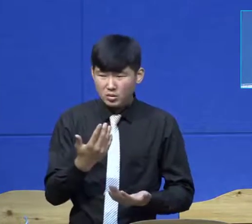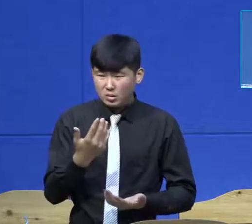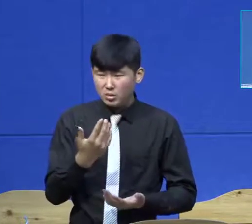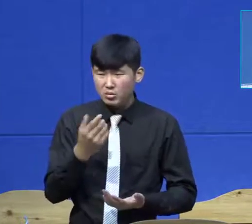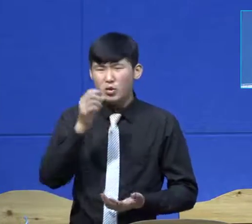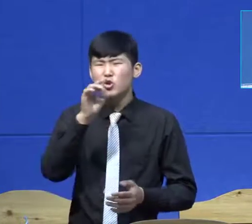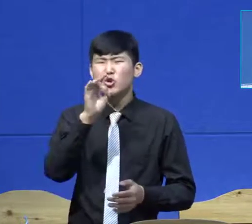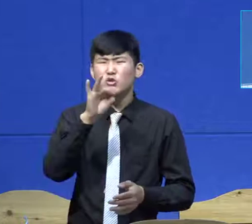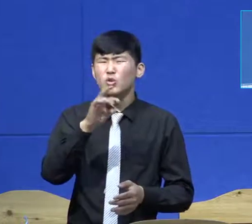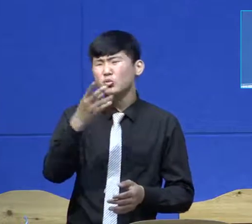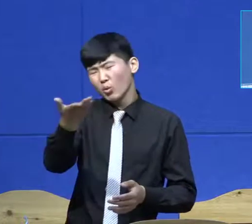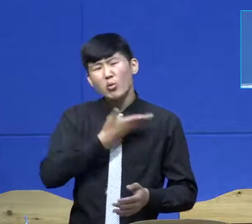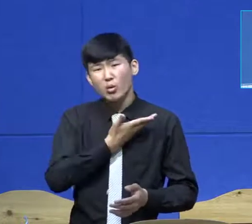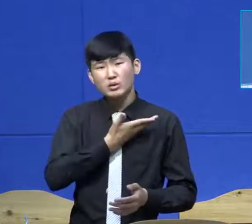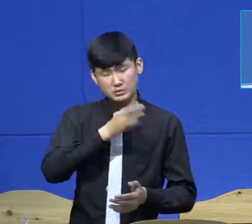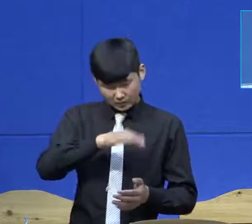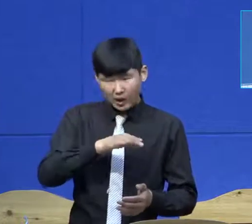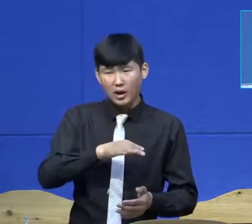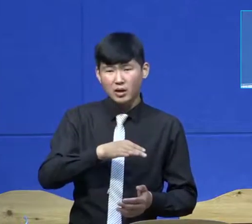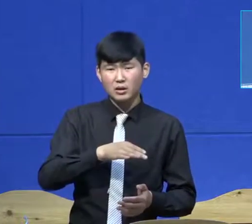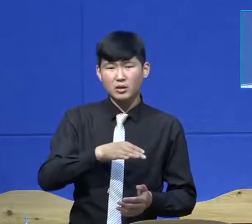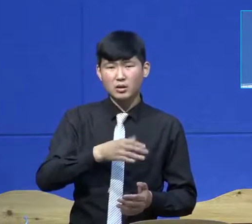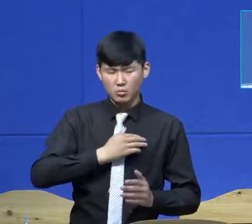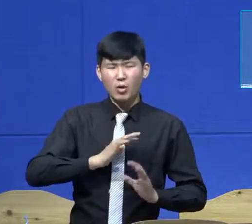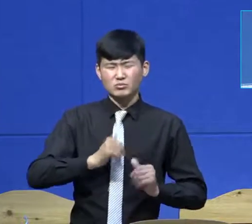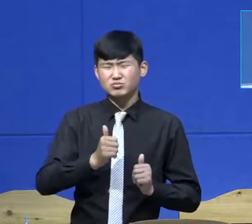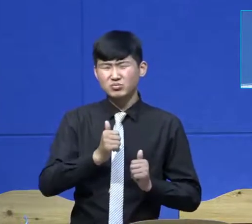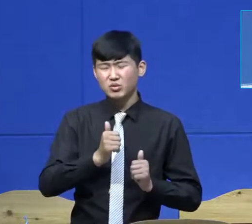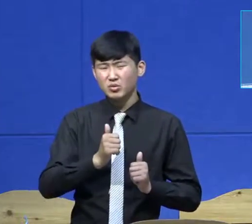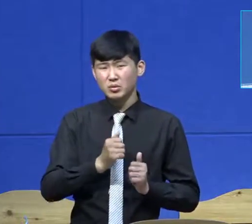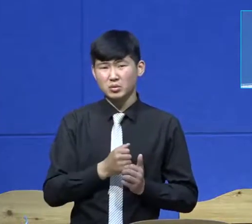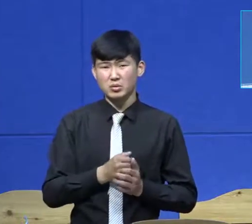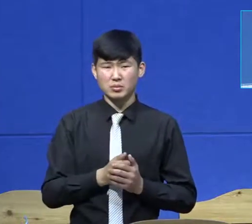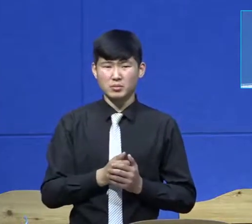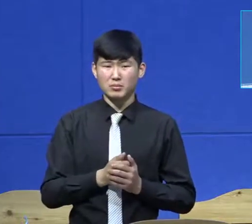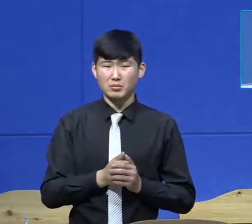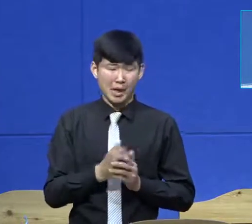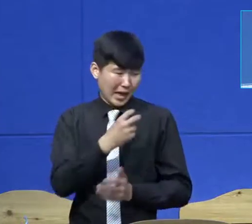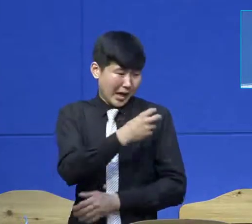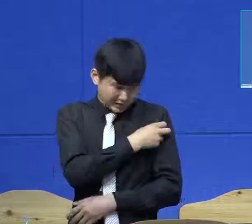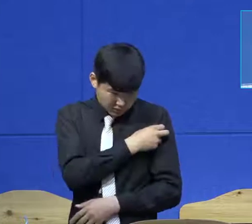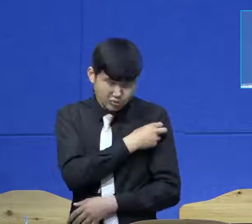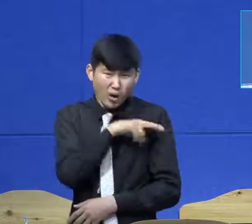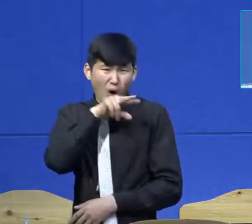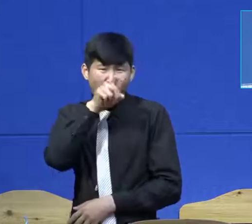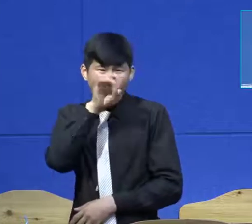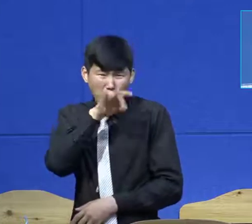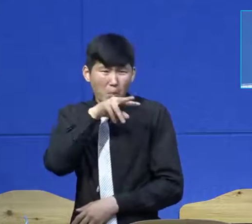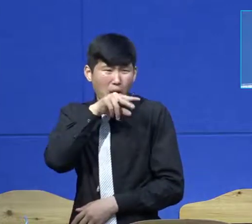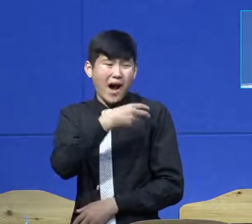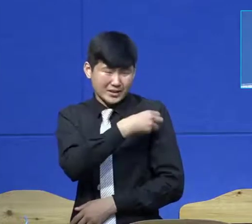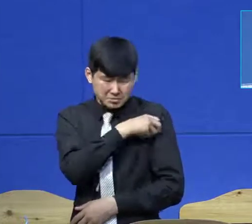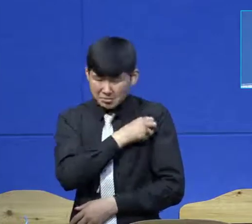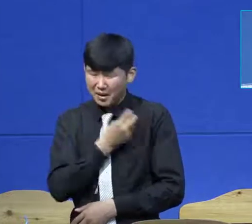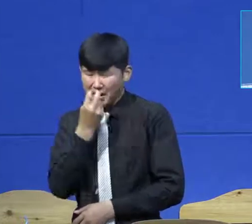өгөөч. Тэгвэл яах вэ юм юу юм гэсэн чи хазуулаад хорт могоод хазуулд өгч байгаа үний